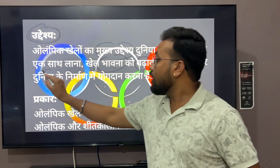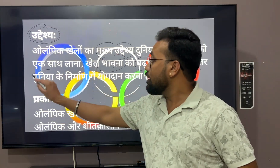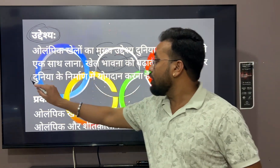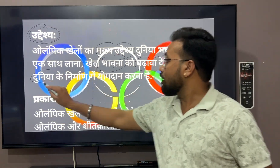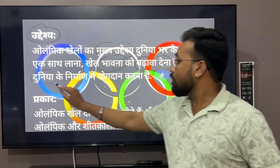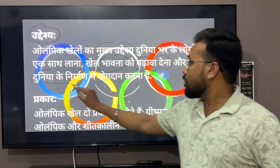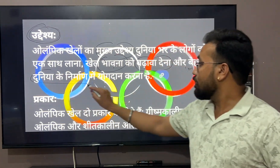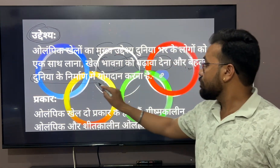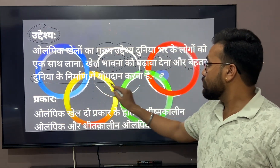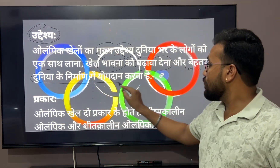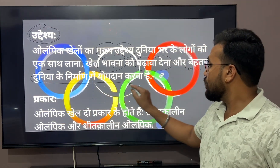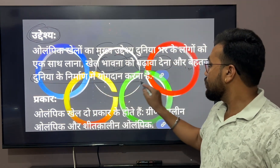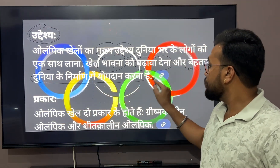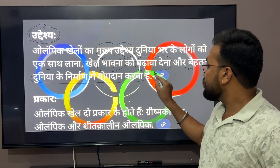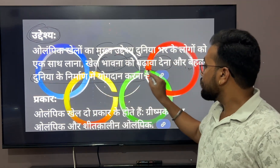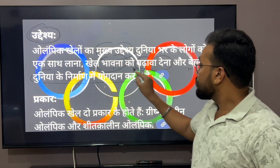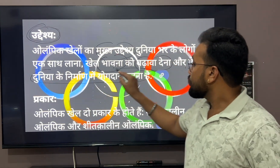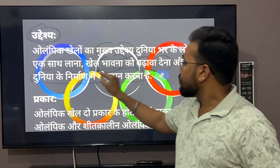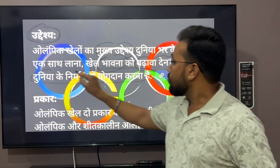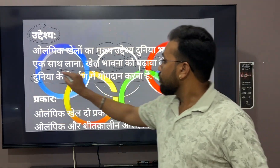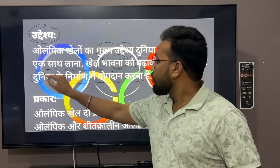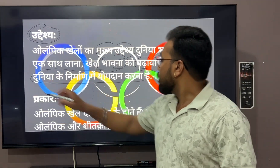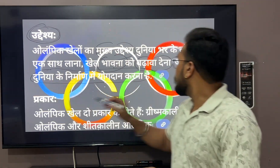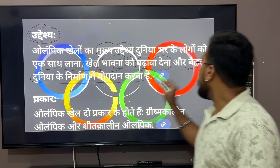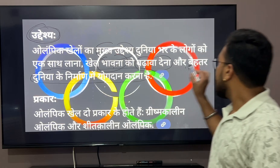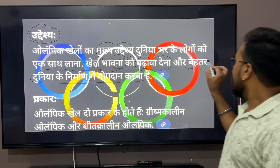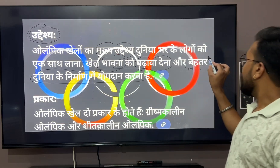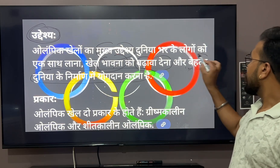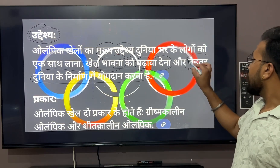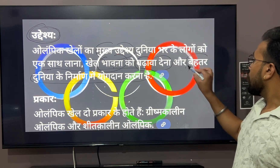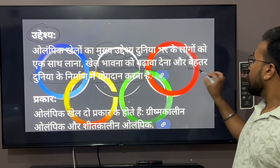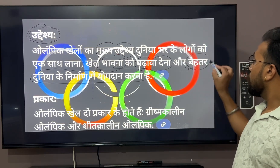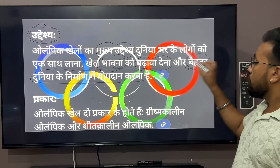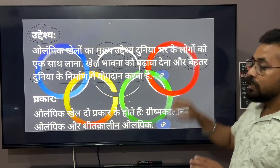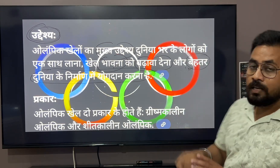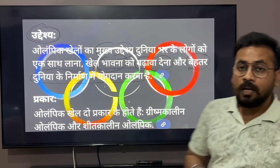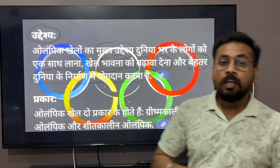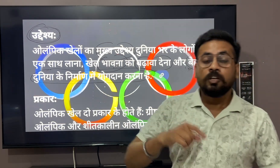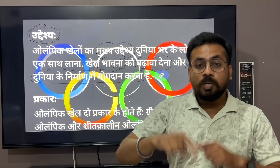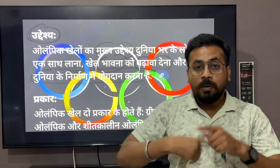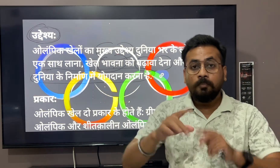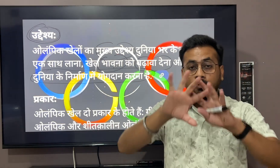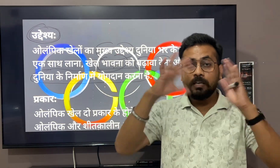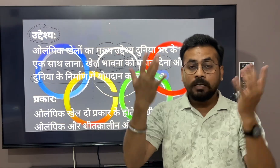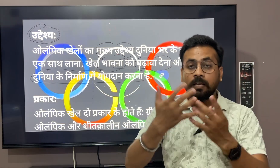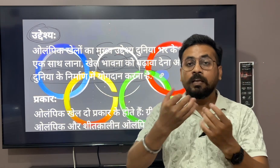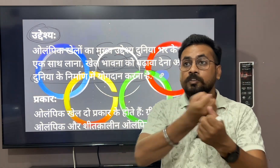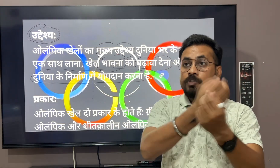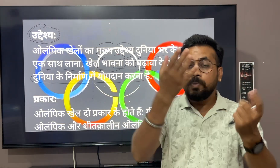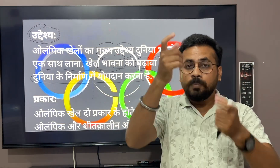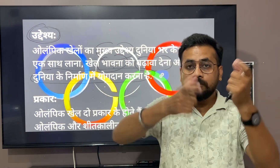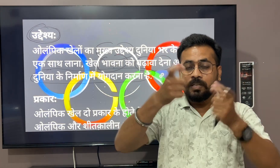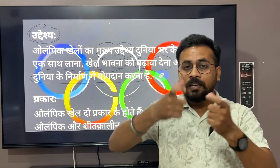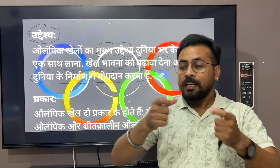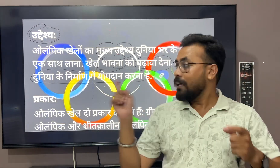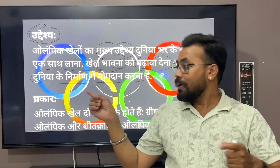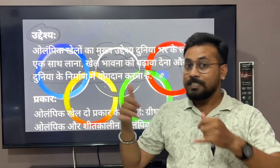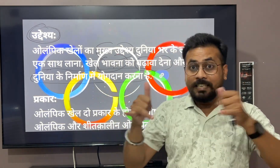निर्माण करता है, ठीक है ना, ये लिखा है बेहतर, ठीक है ना। जब हम वर्ल्ड के सभी पर्सन है ना इस गेम